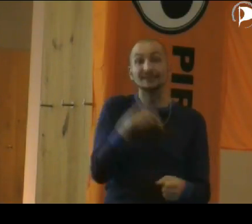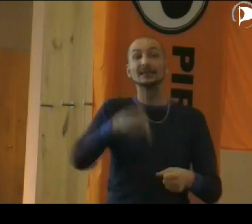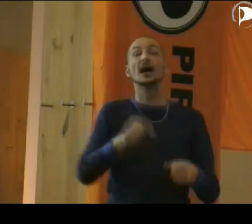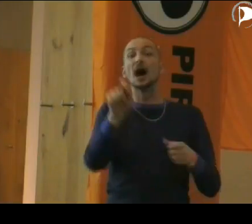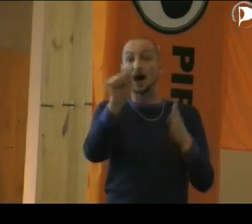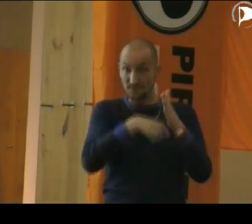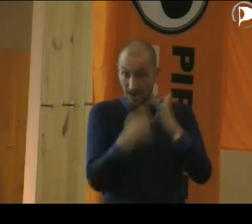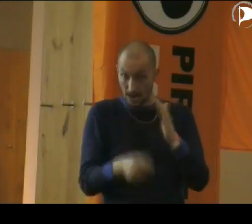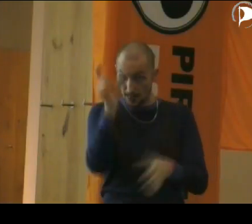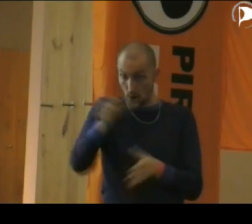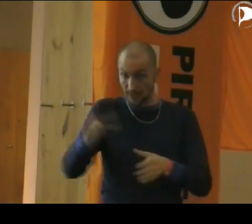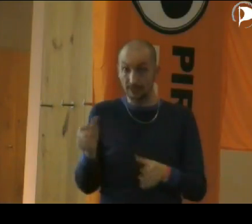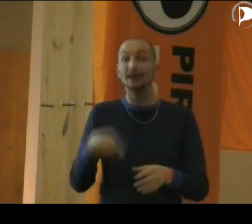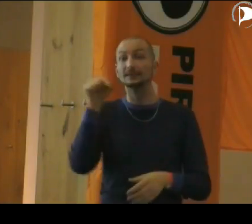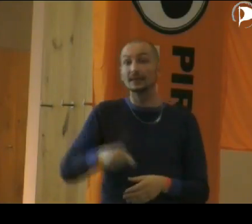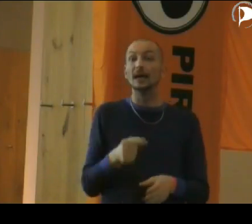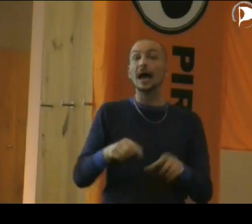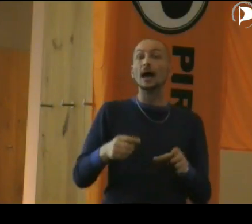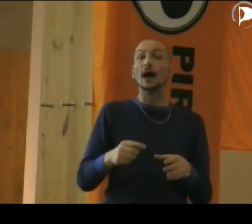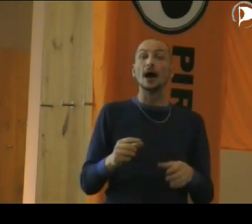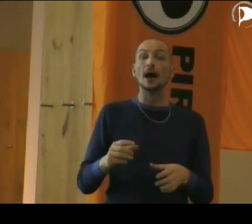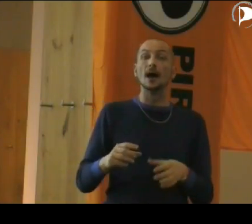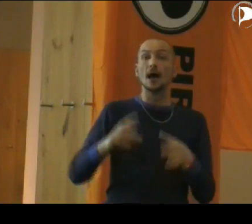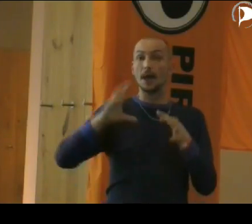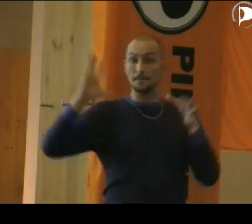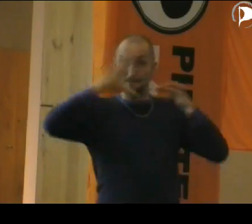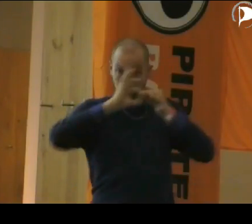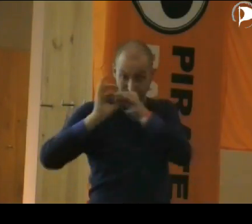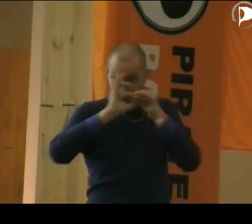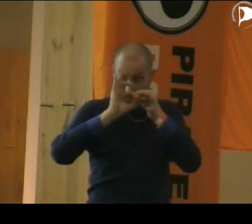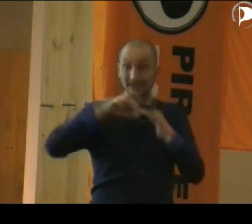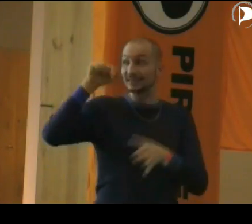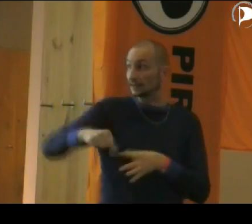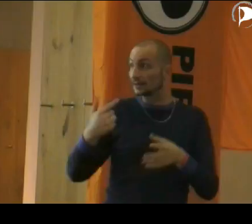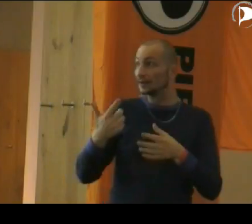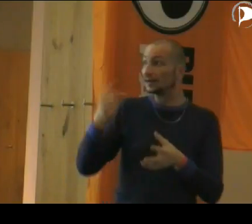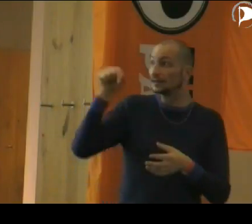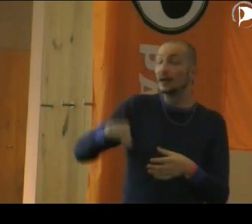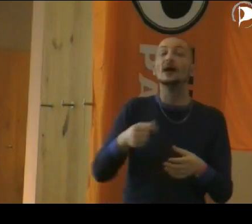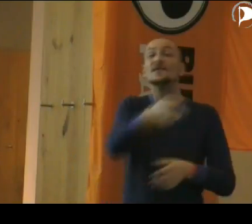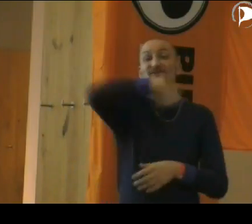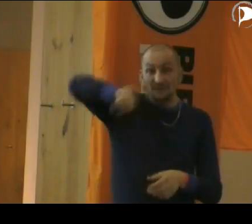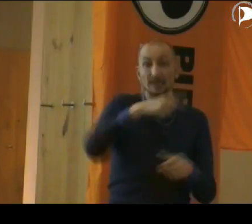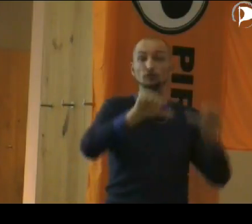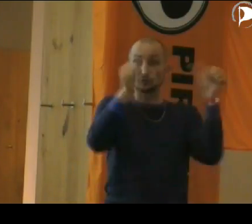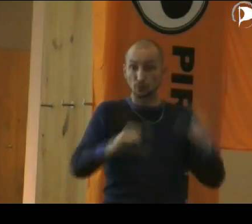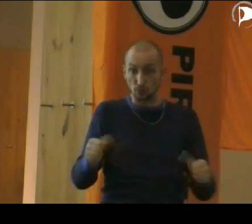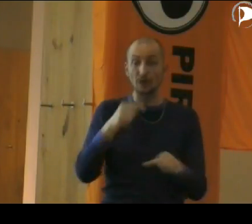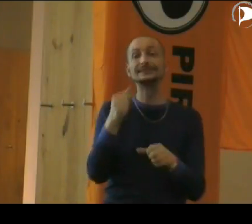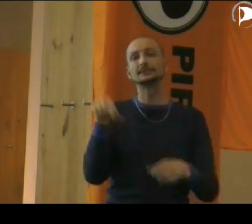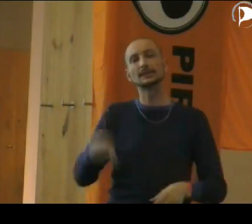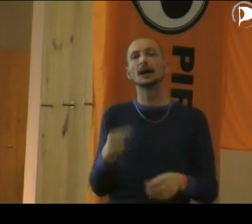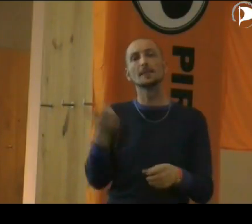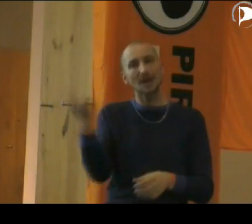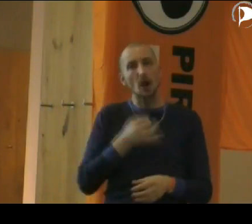jemand gar nichts prägung beliebt ganz deutlich wir können völlig überstürzt verbänden der klage brauchen strukturen aber wir müssen keine kreis am ende erst